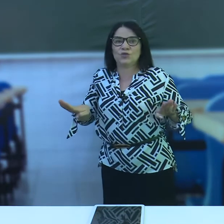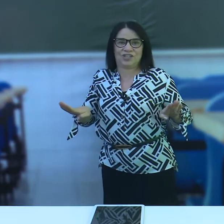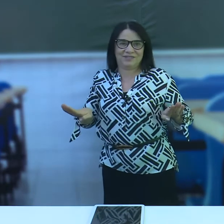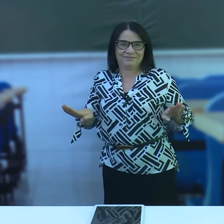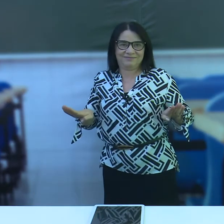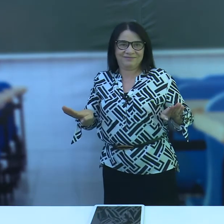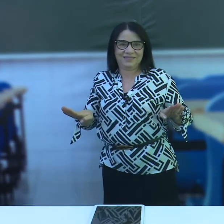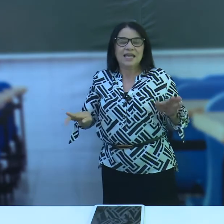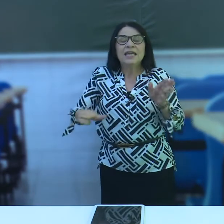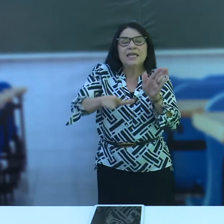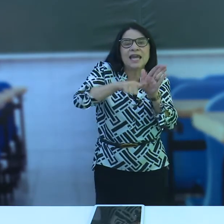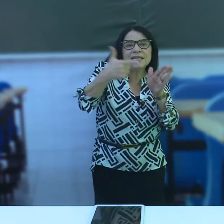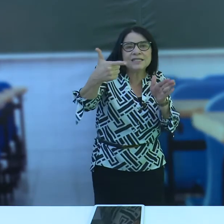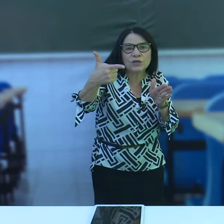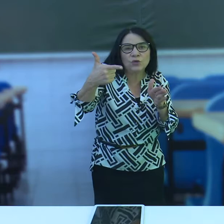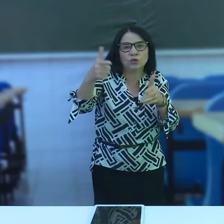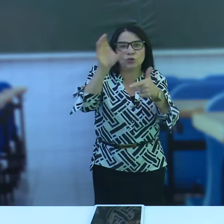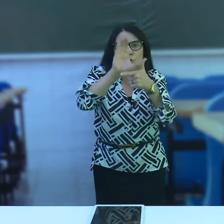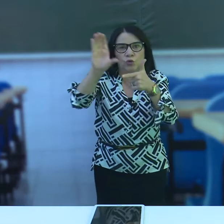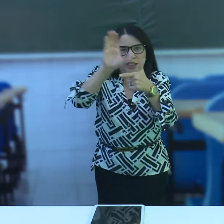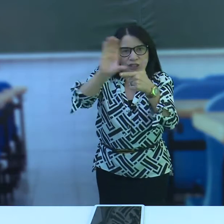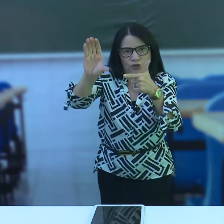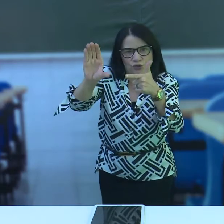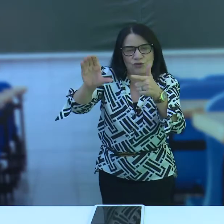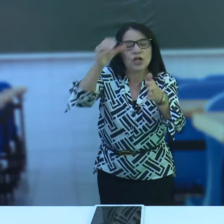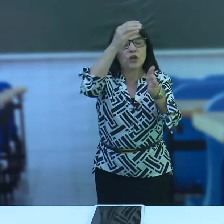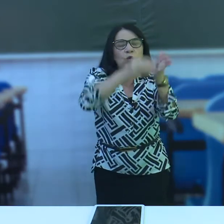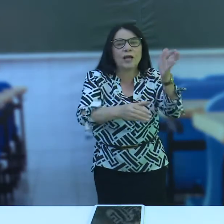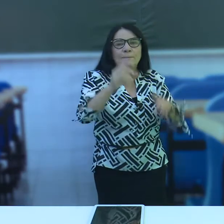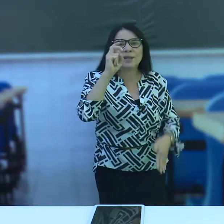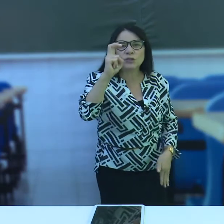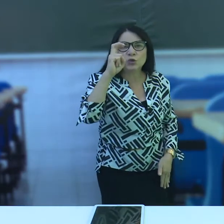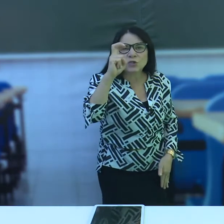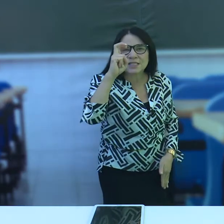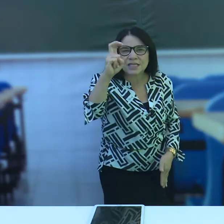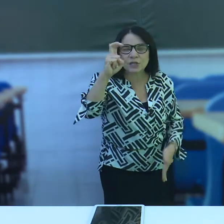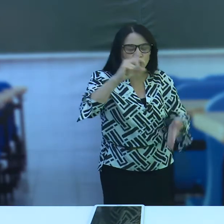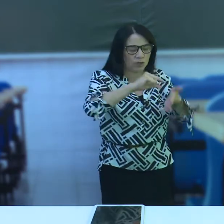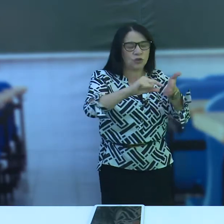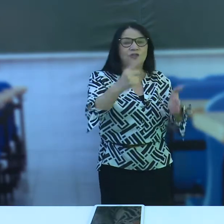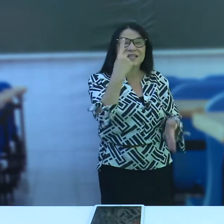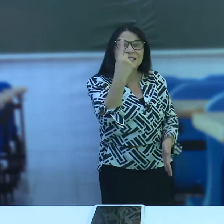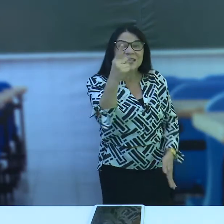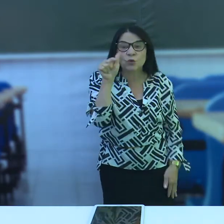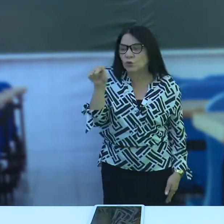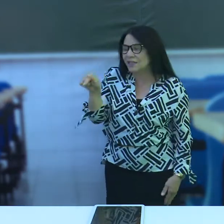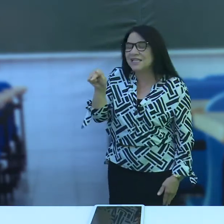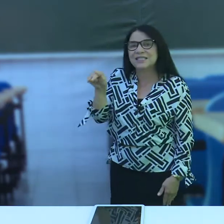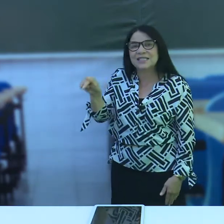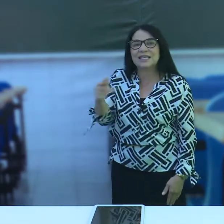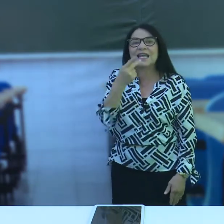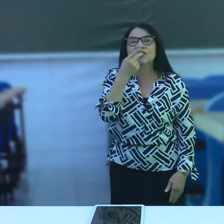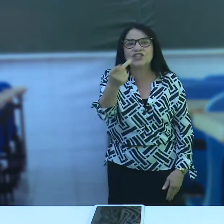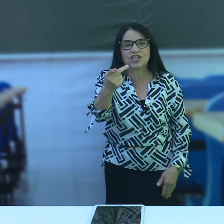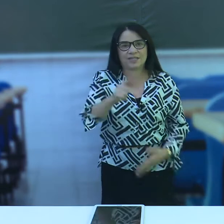humilde. E em 2 Coríntios, no capítulo 5 e no versículo 17 diz: